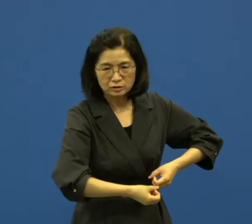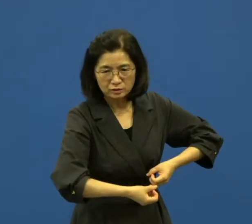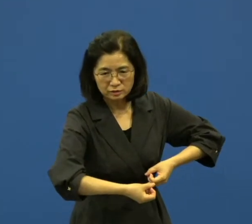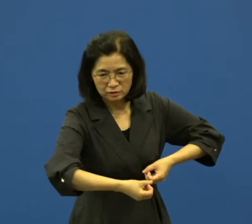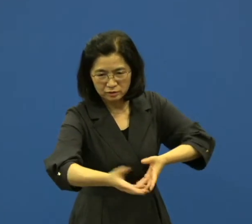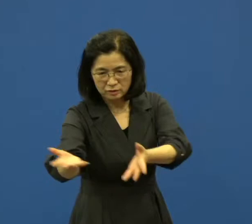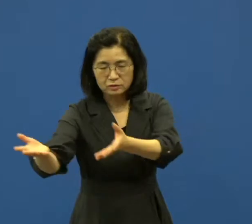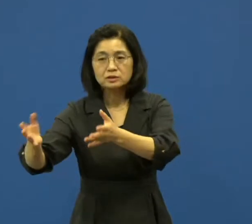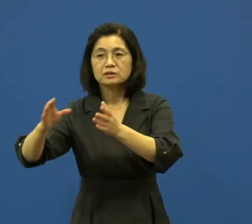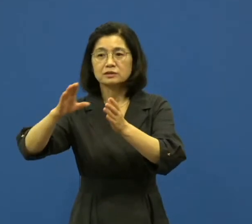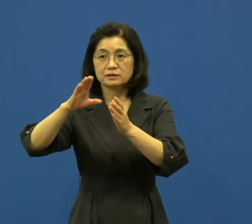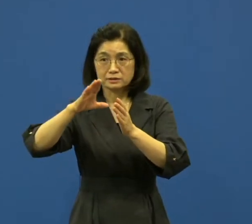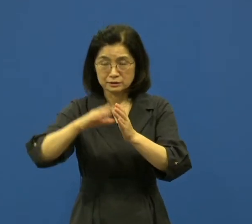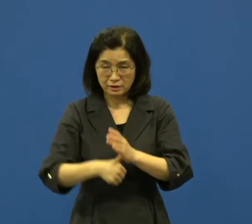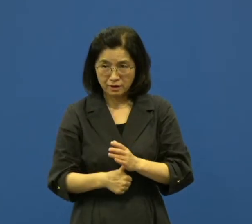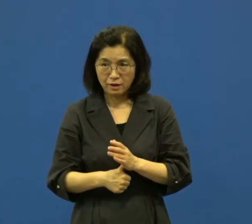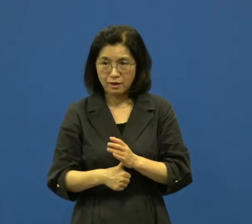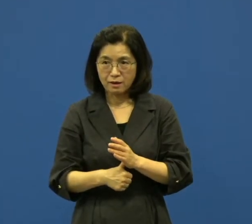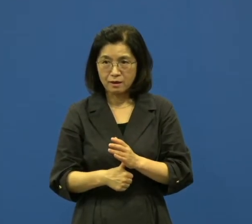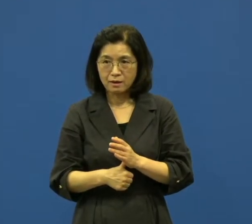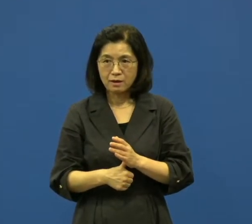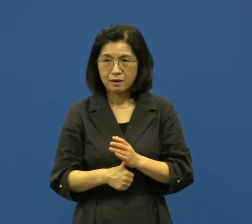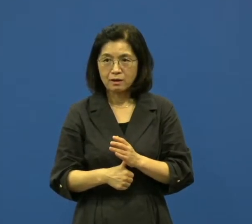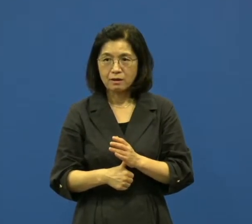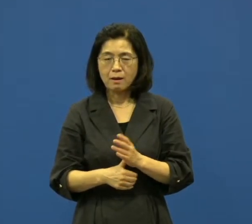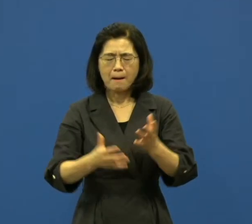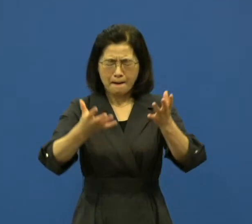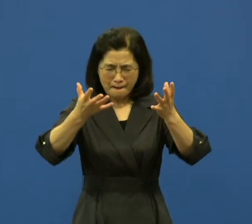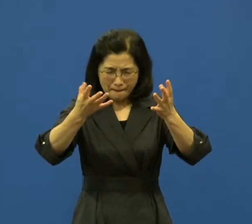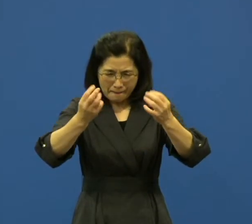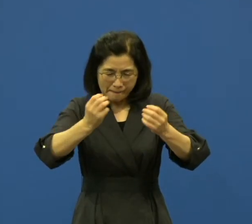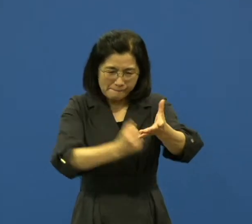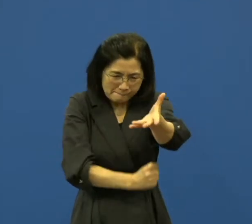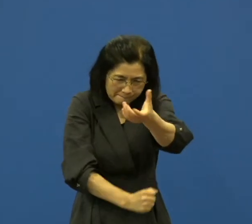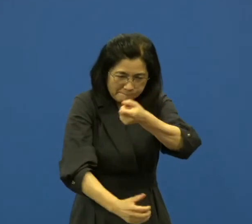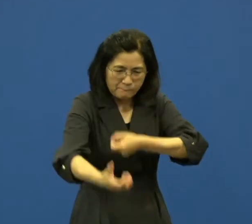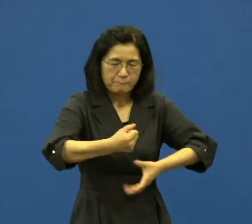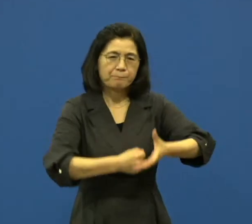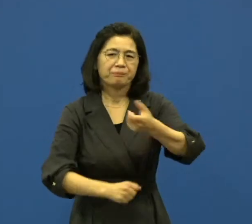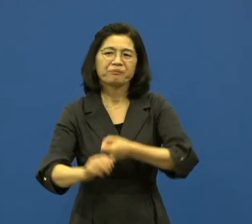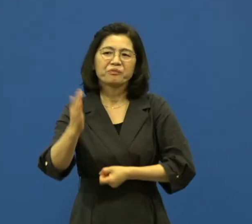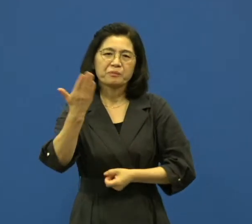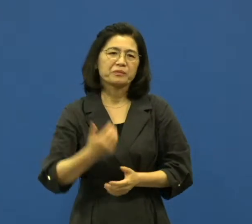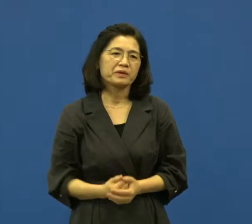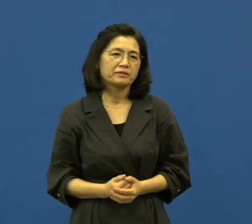주님의 말씀에 의지하여 거물을 해요. 그게 믿음이에요.